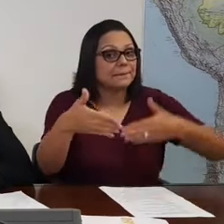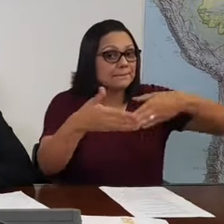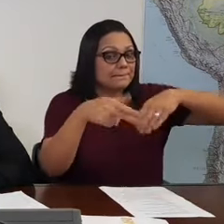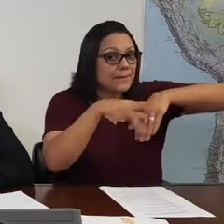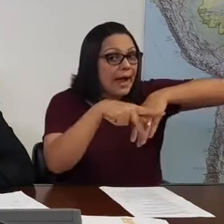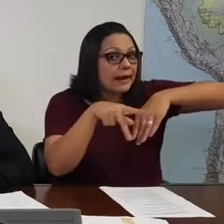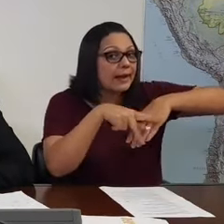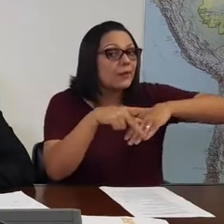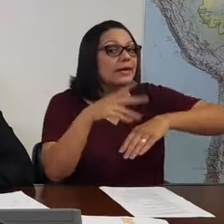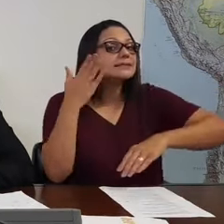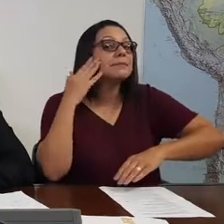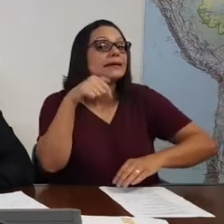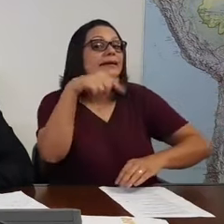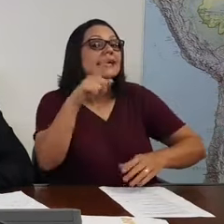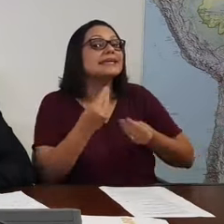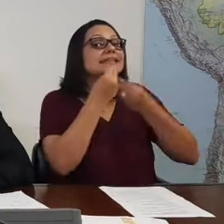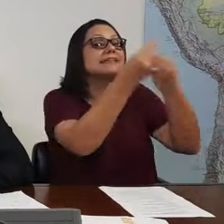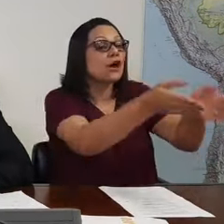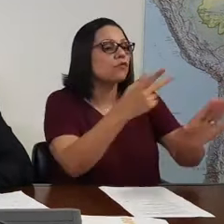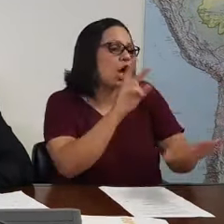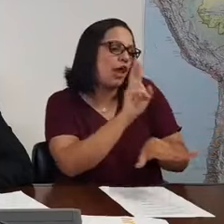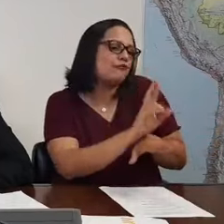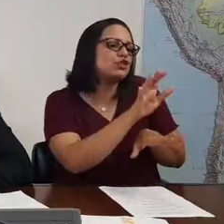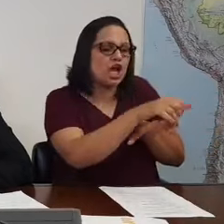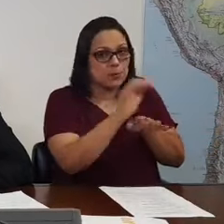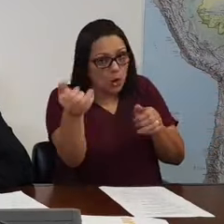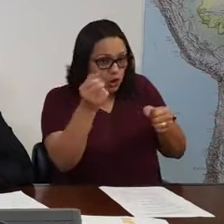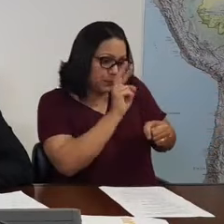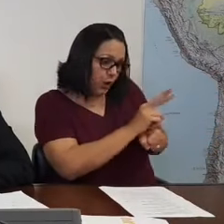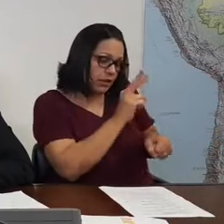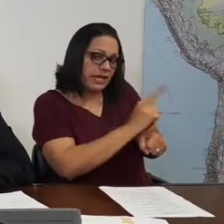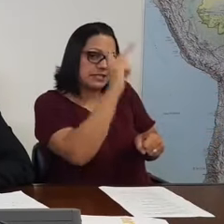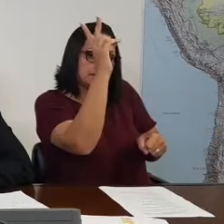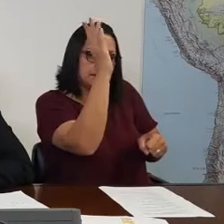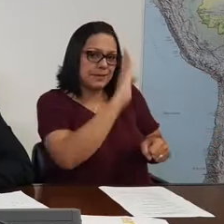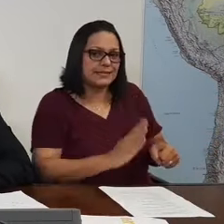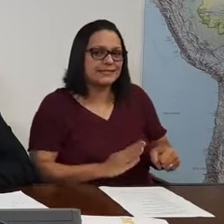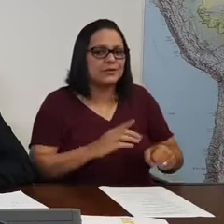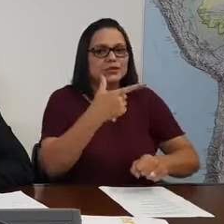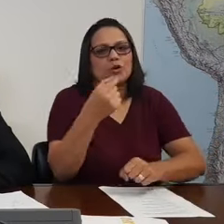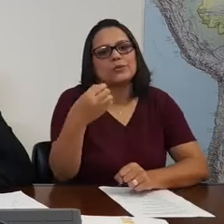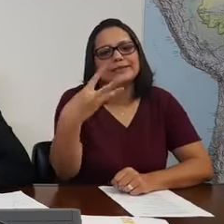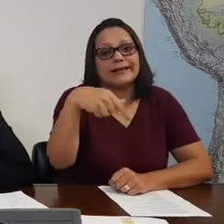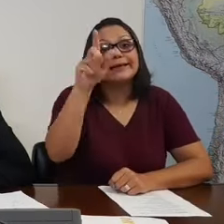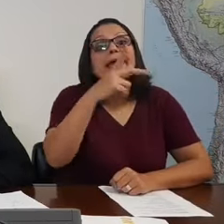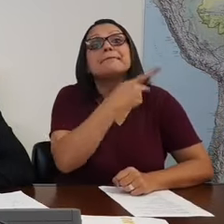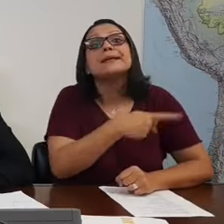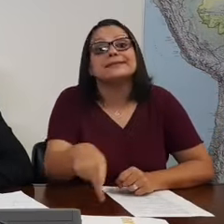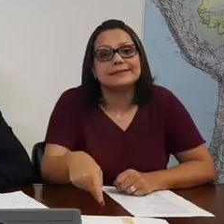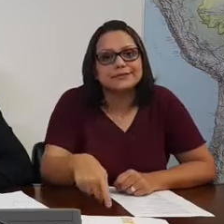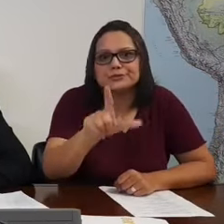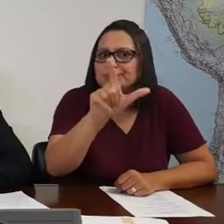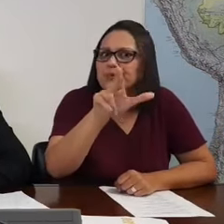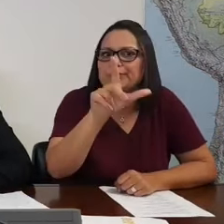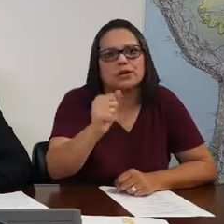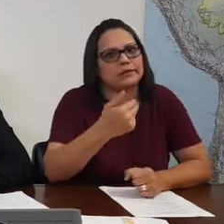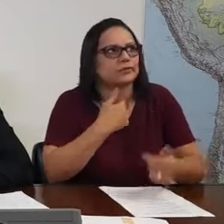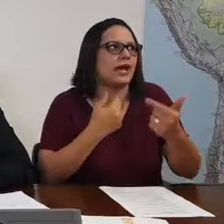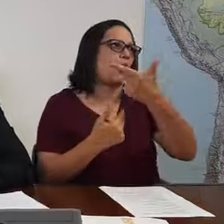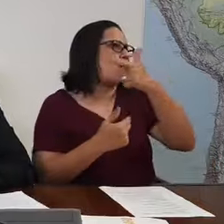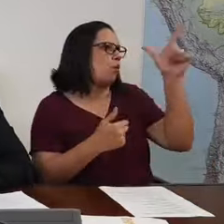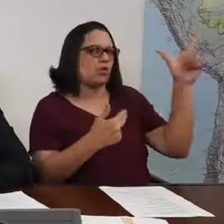esse status de refugiado? Adivinha quando? Chuta aí, quando? 2003. Quem era o presidente? Lula. Não podia ser outro,